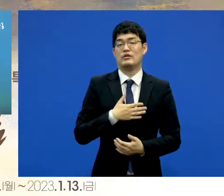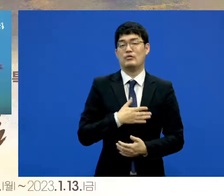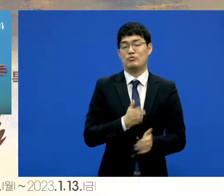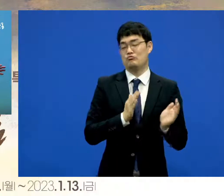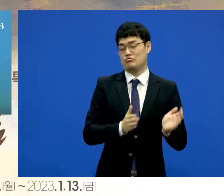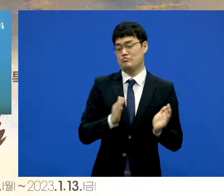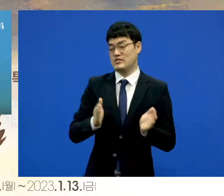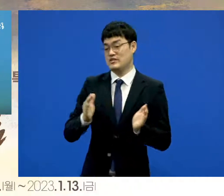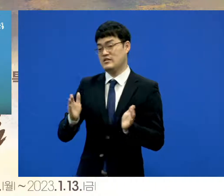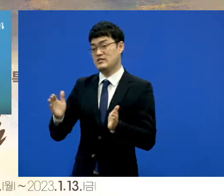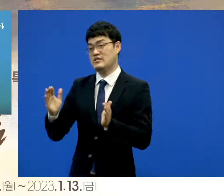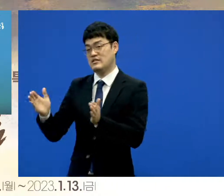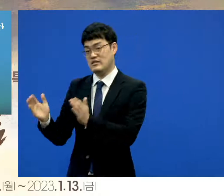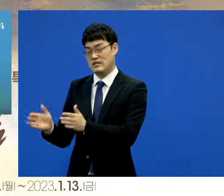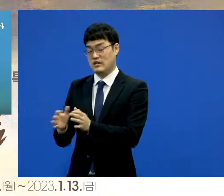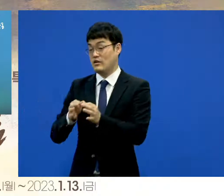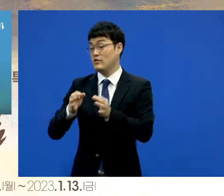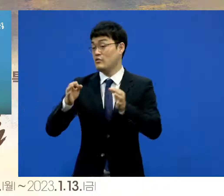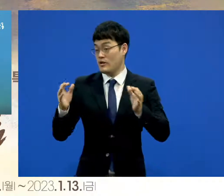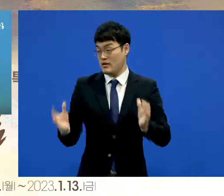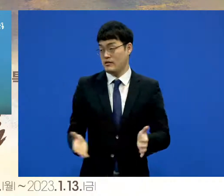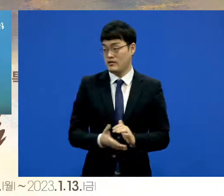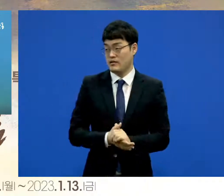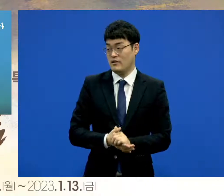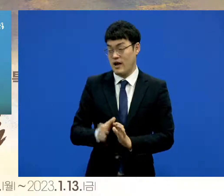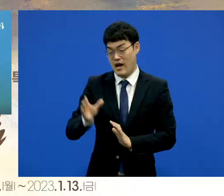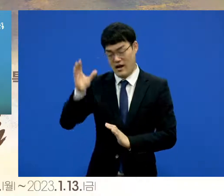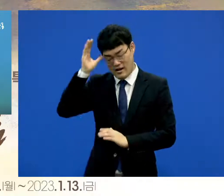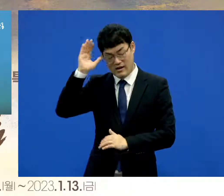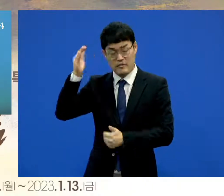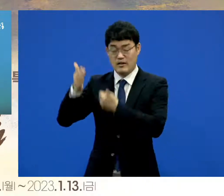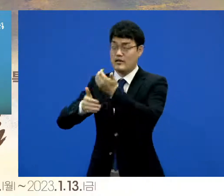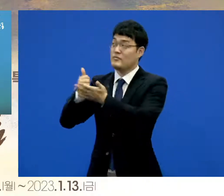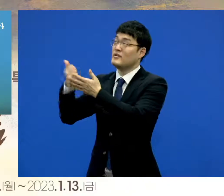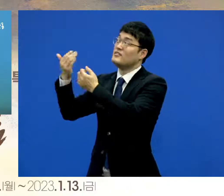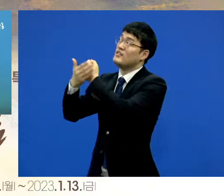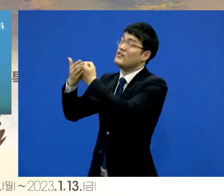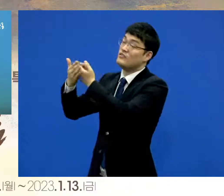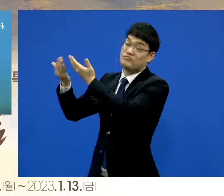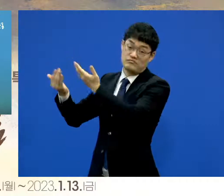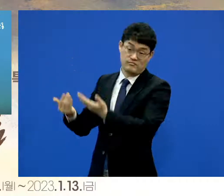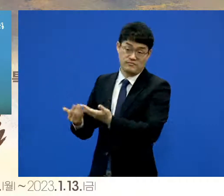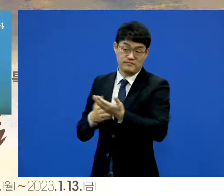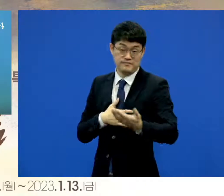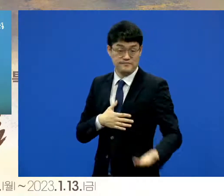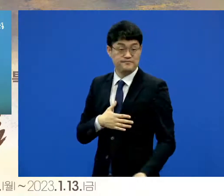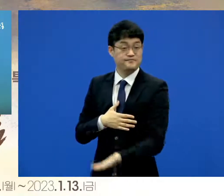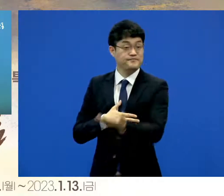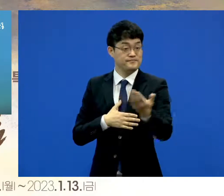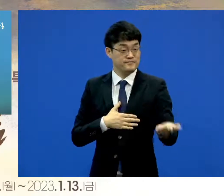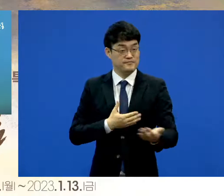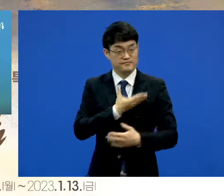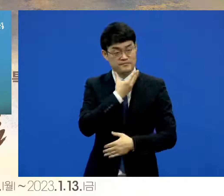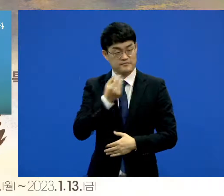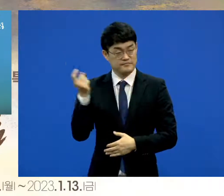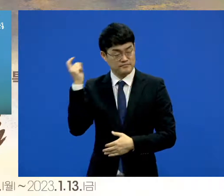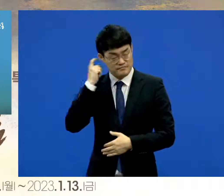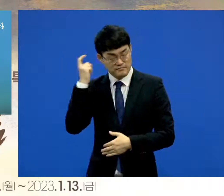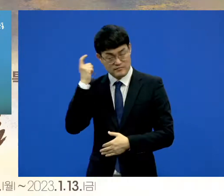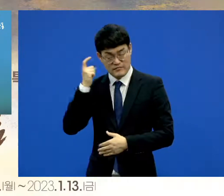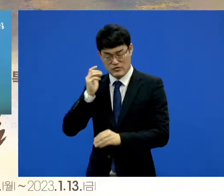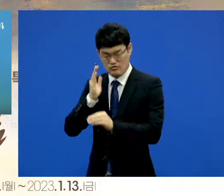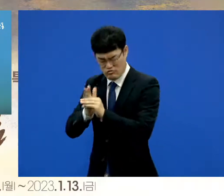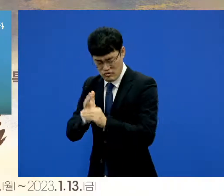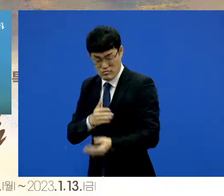아직 준비 다 안 됐어요. 기본 틀은 잡혀 있지만 하나님의 은혜를 주시면 저도 여러분들의 그 복음의 심장하고 여러분들에게